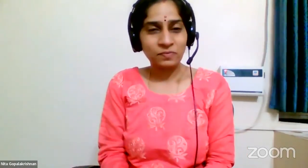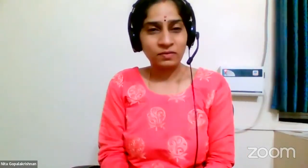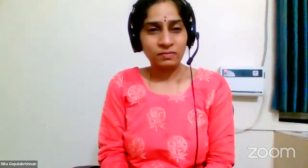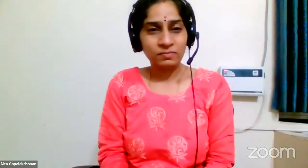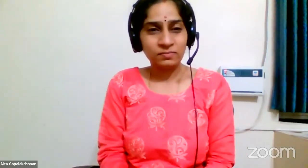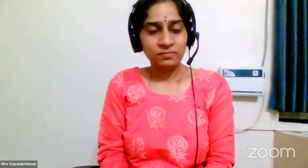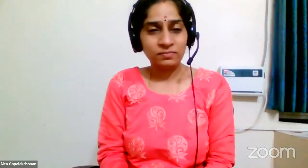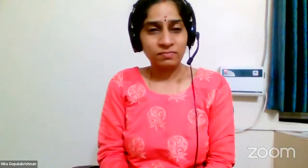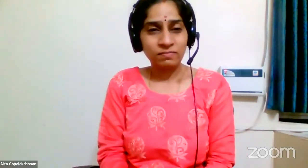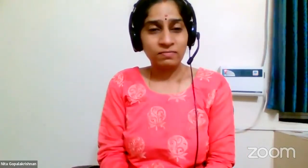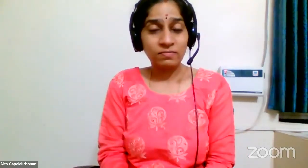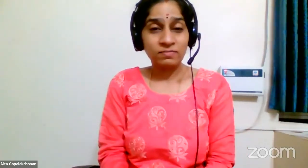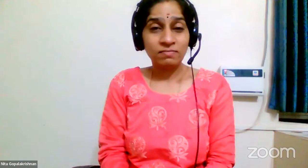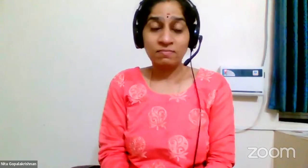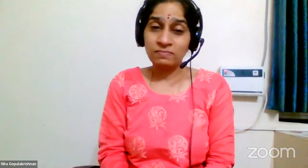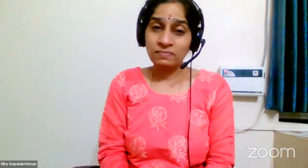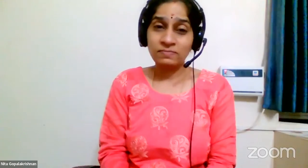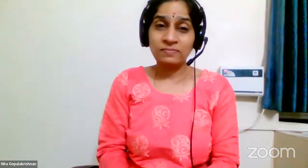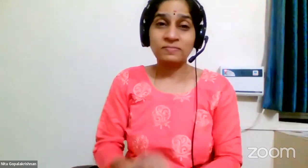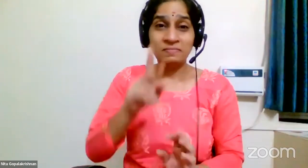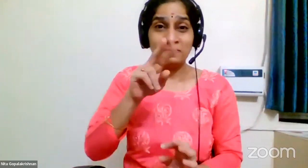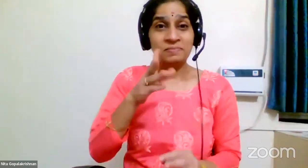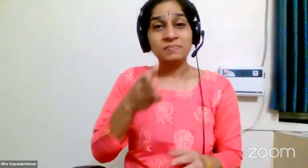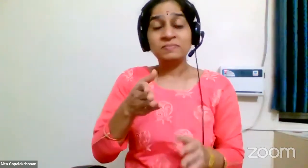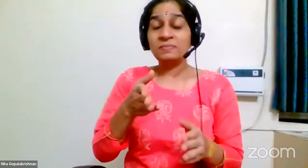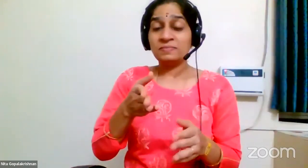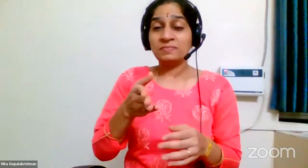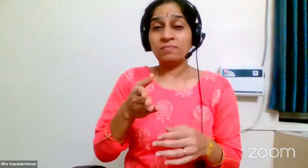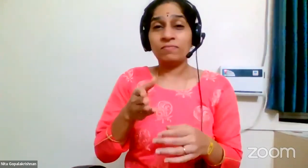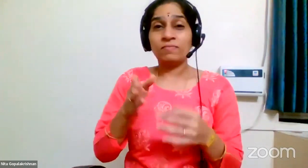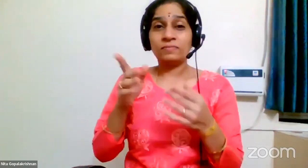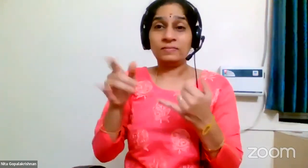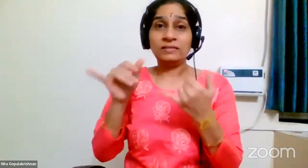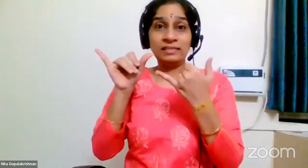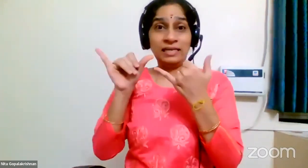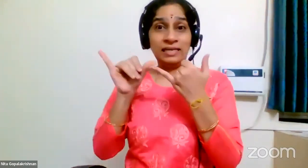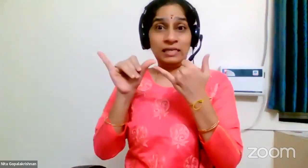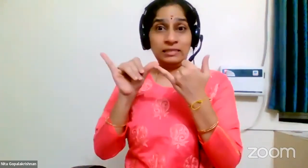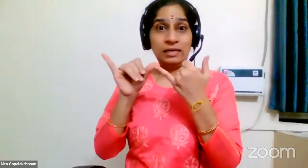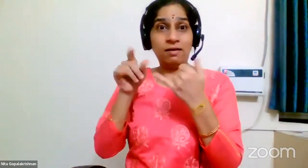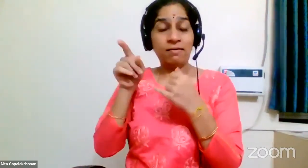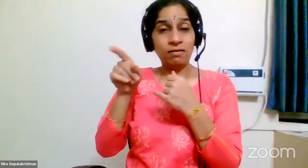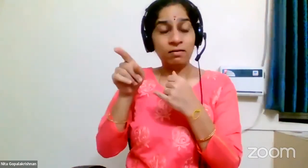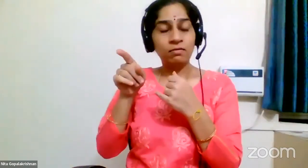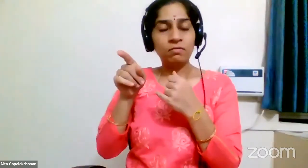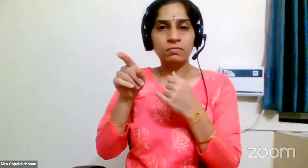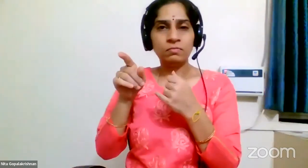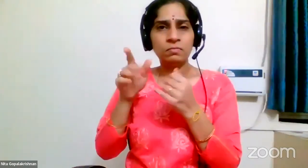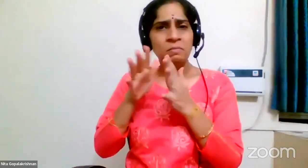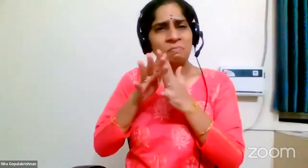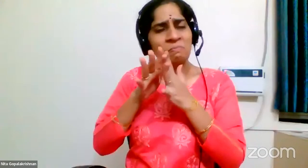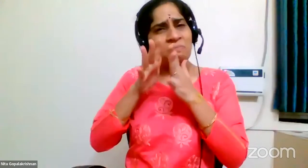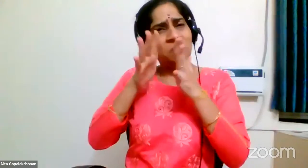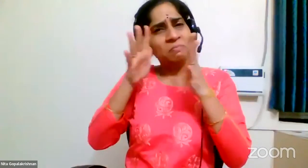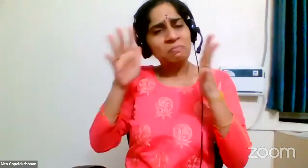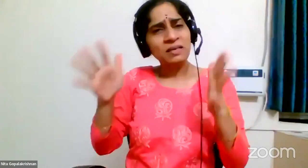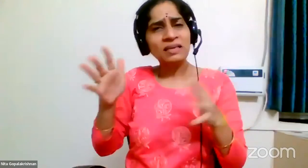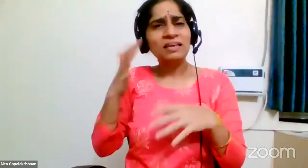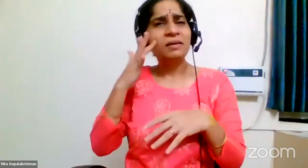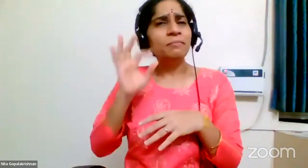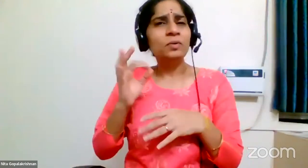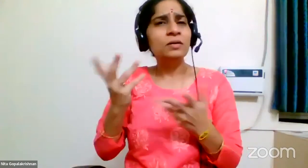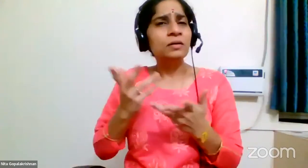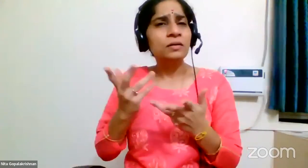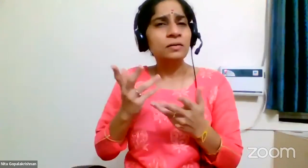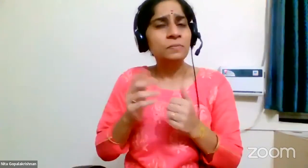तो यहाँ पे भगवान कृष्ण की एक बहुत विशेषता है कि जब कोई भगवान कृष्ण के पास किसी